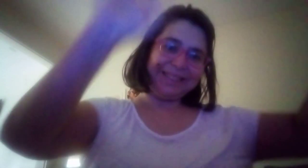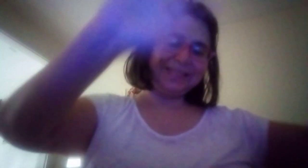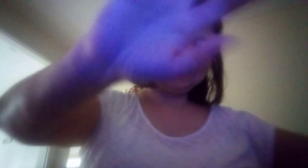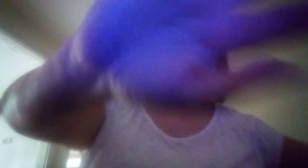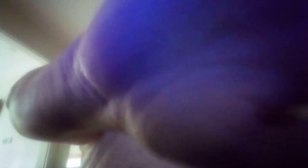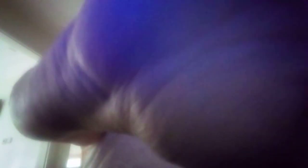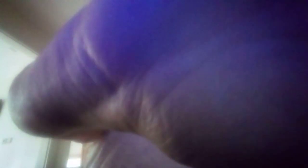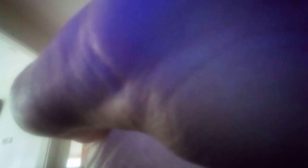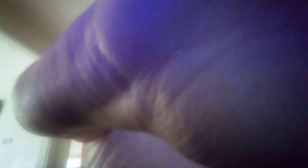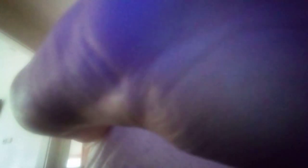kalınız